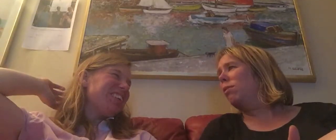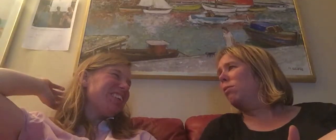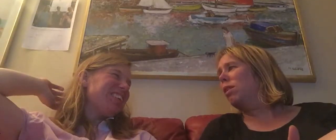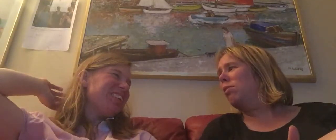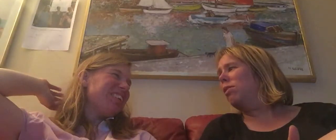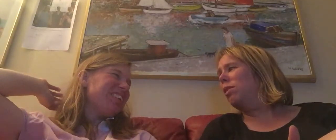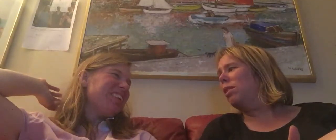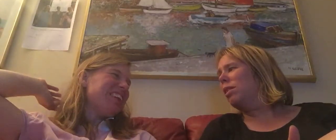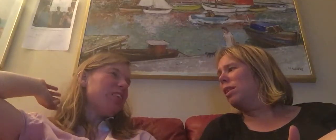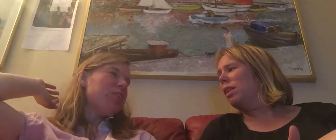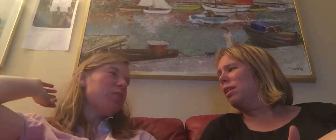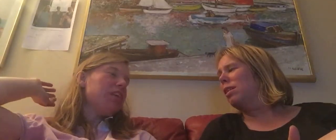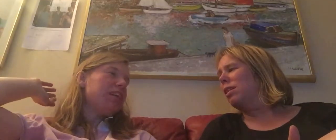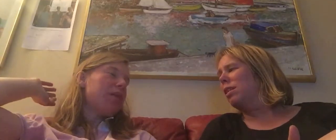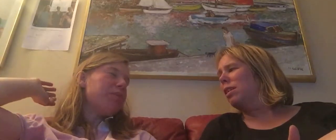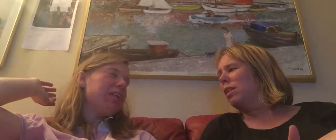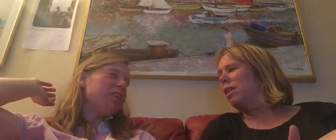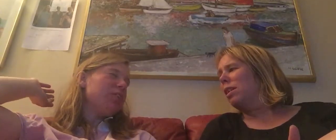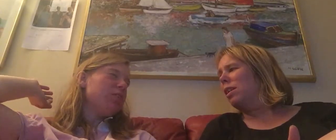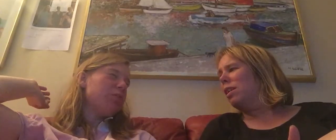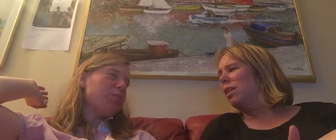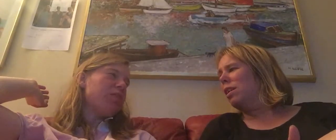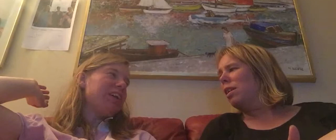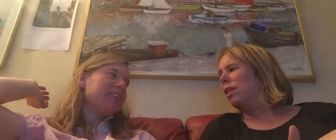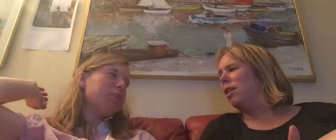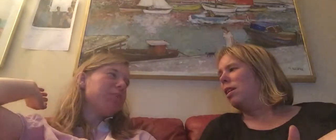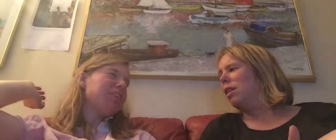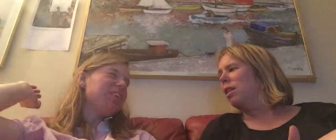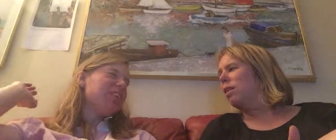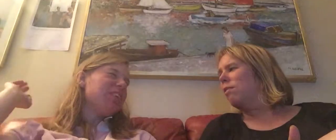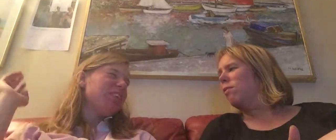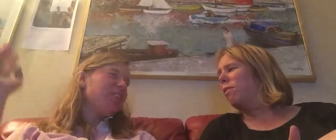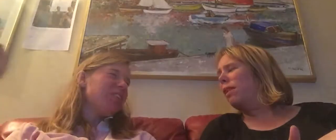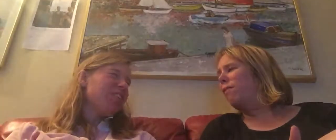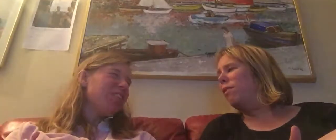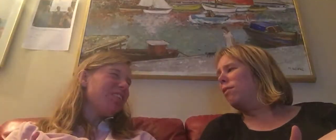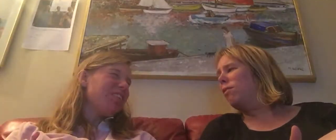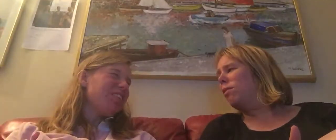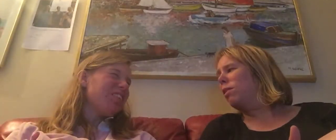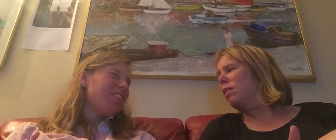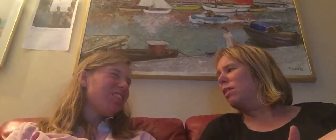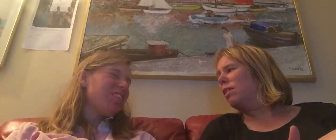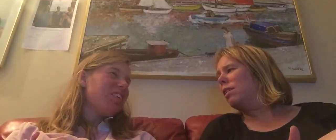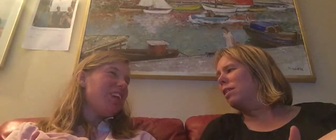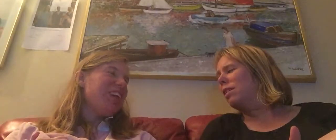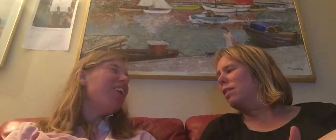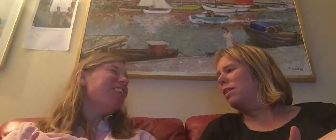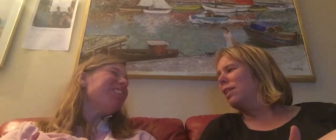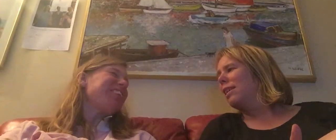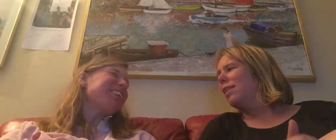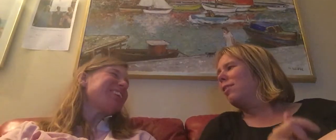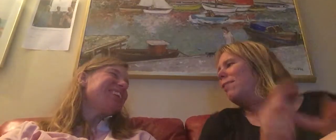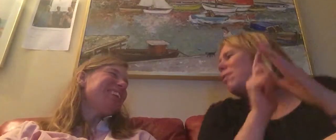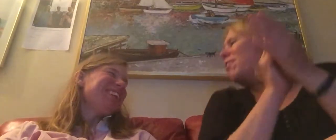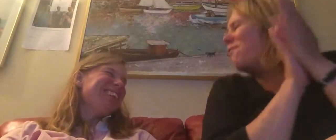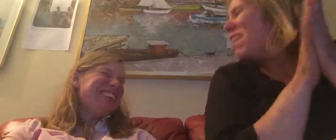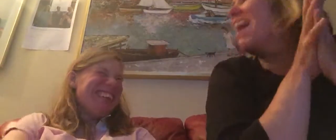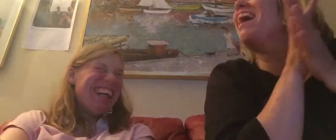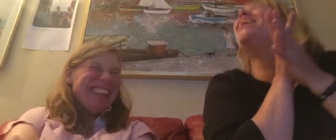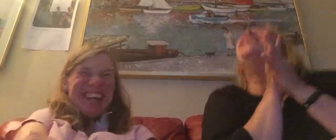Är hon ny? Inte ny, hon är gammal ny. Hon är för länge sedan. Men... När för då nå? Idag. Ska du känna för henne? Ja, det